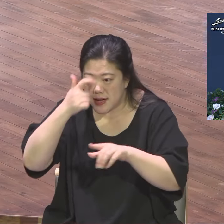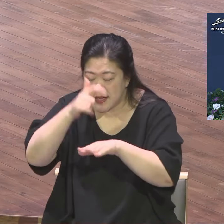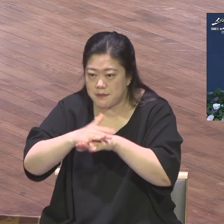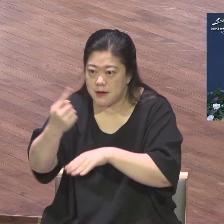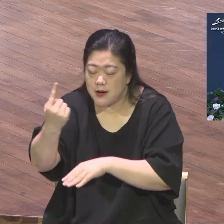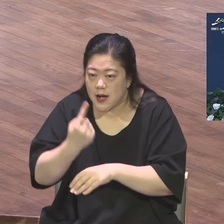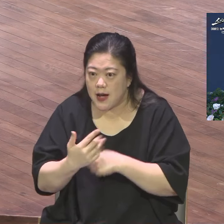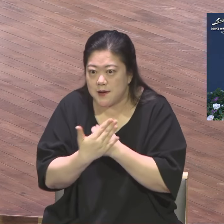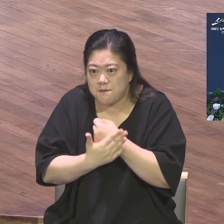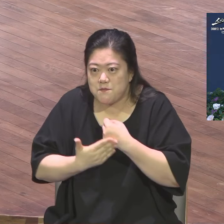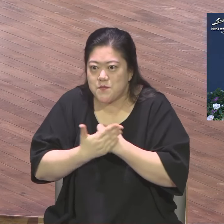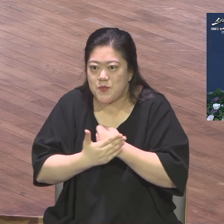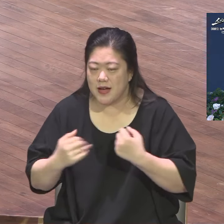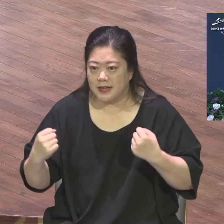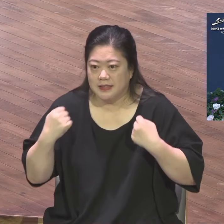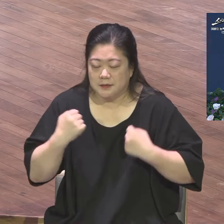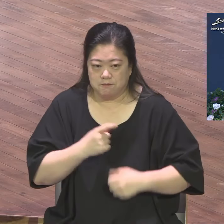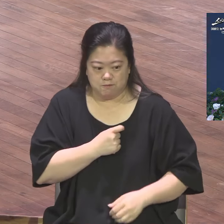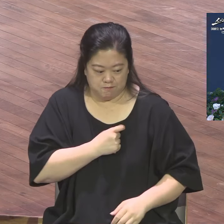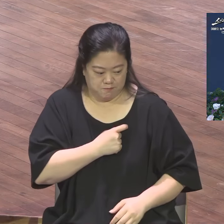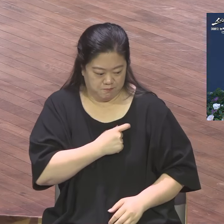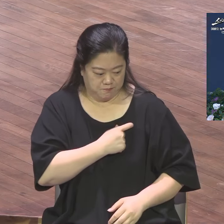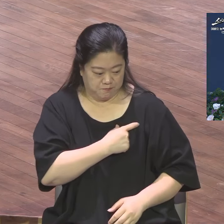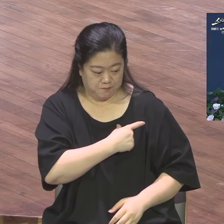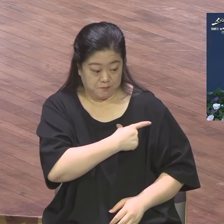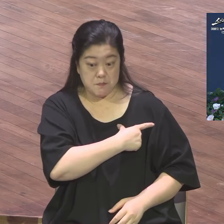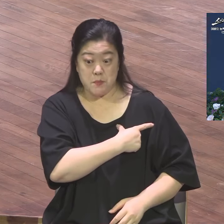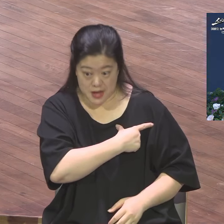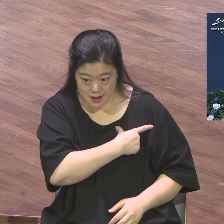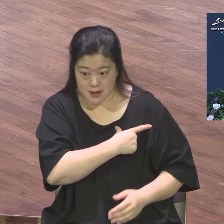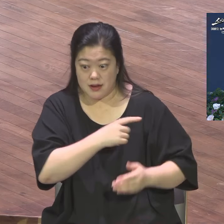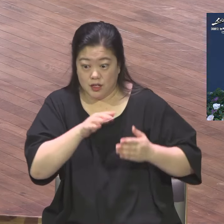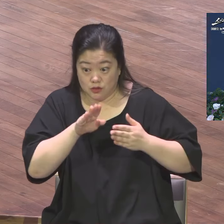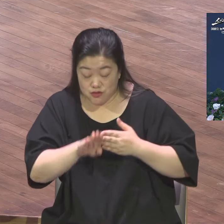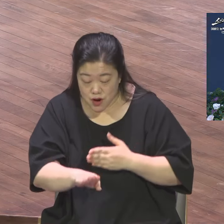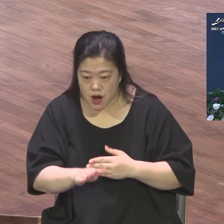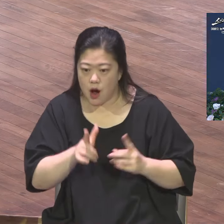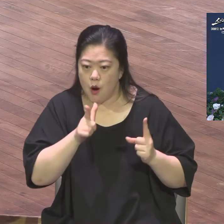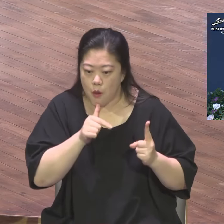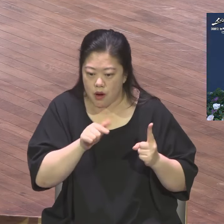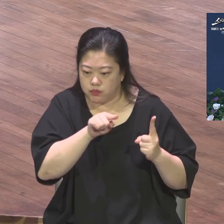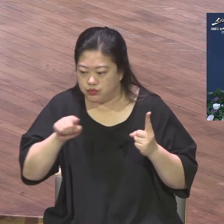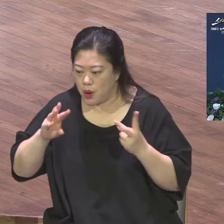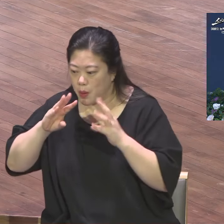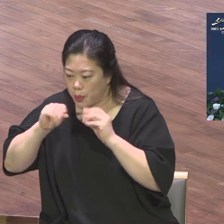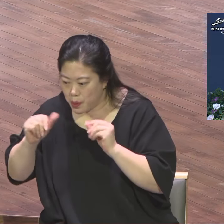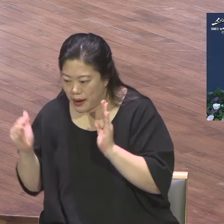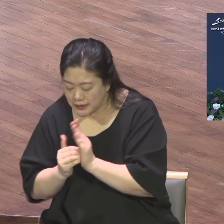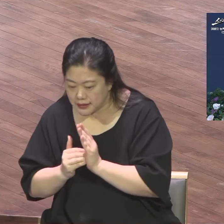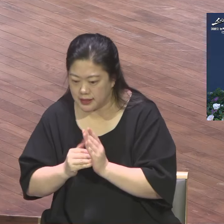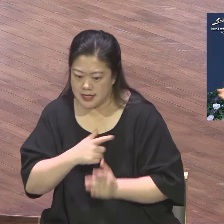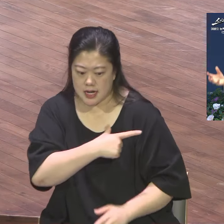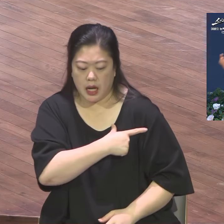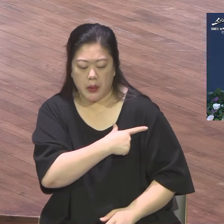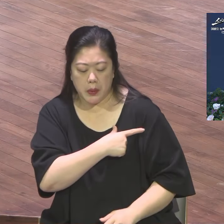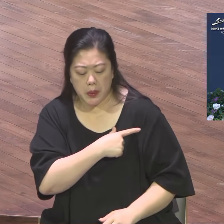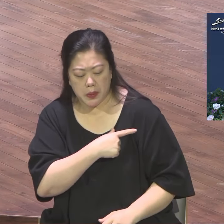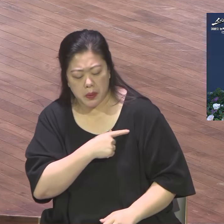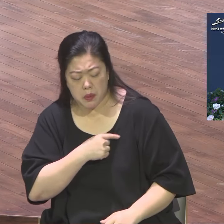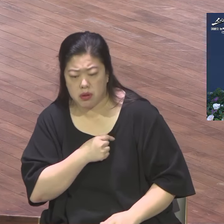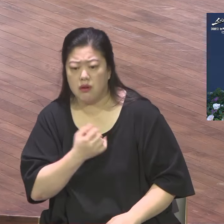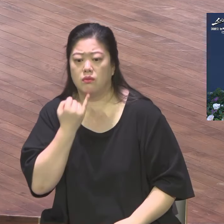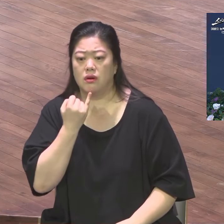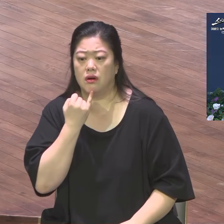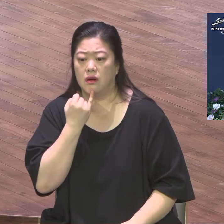체험하는 시간인데 능력을 얻지 못하니까 세상에 나가서 영향을 입히지 못하고 도리어 영향을 받아보라. 세상 영향을